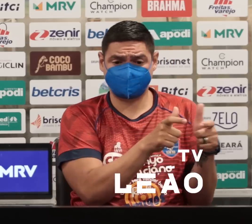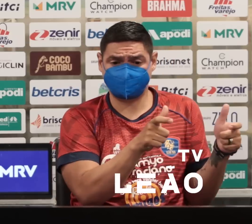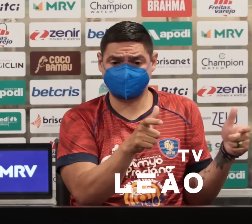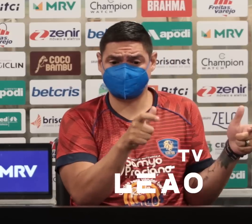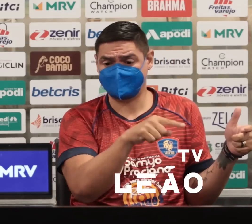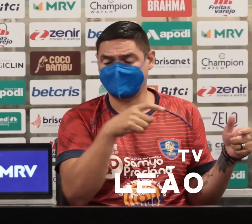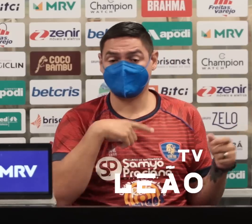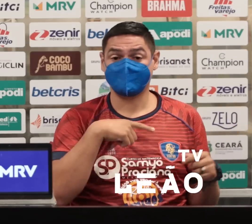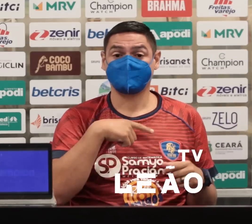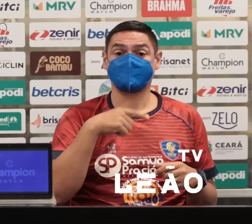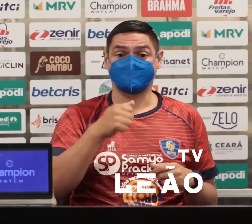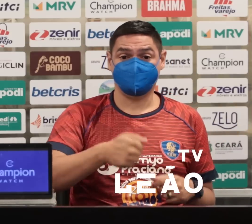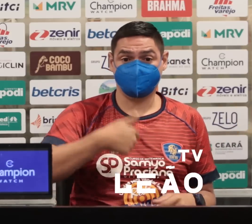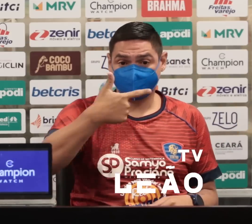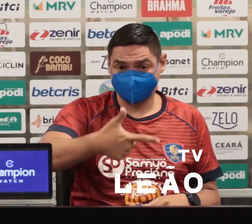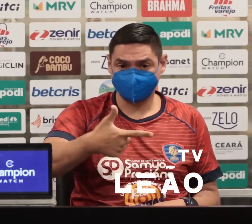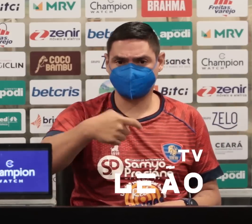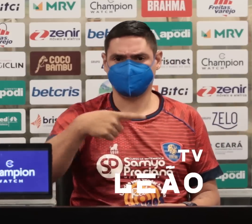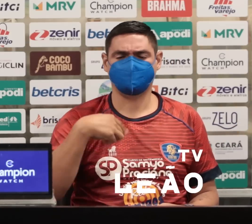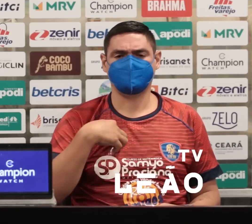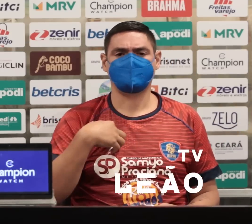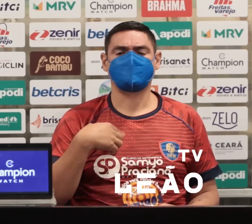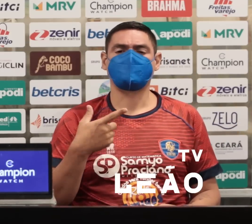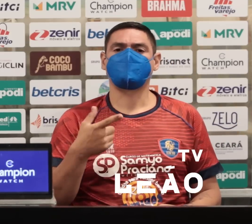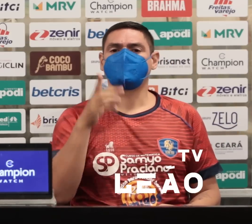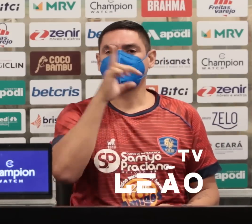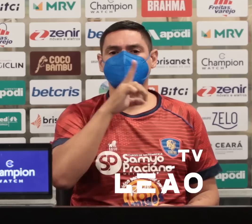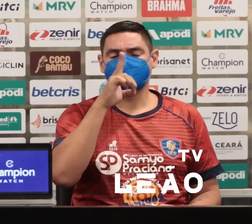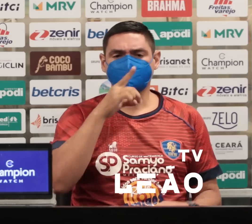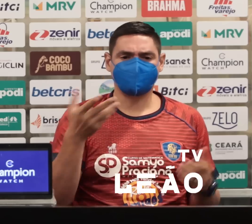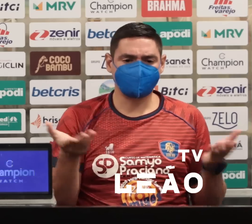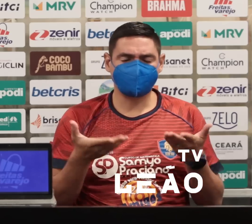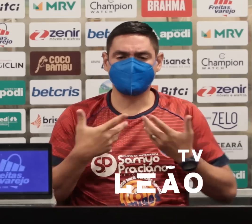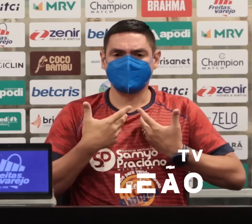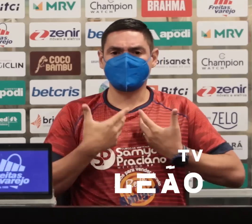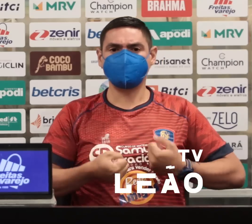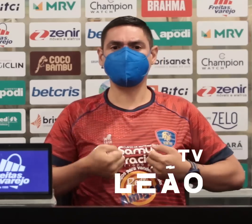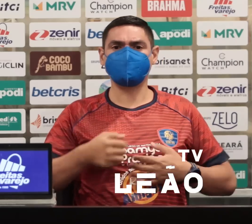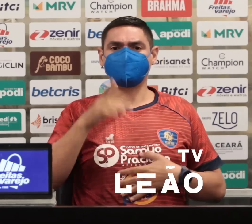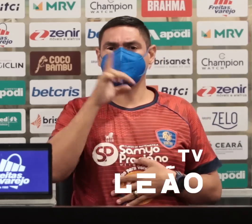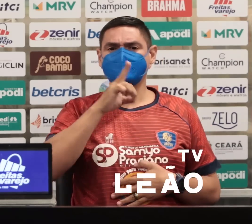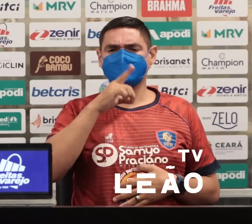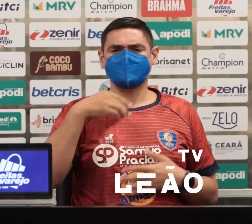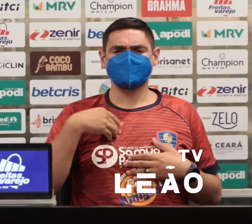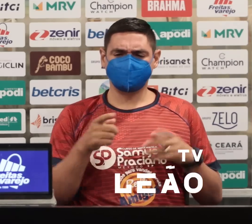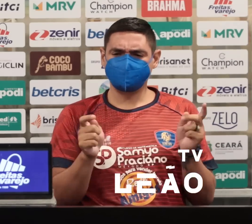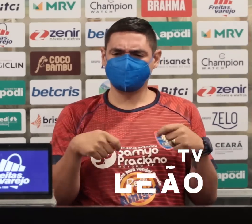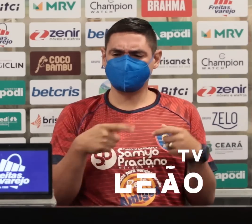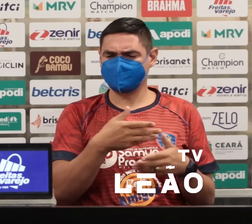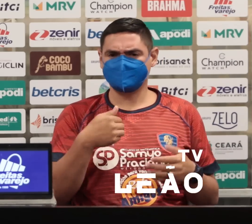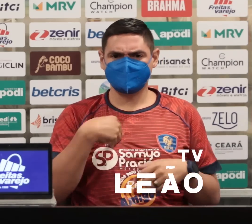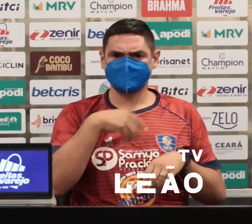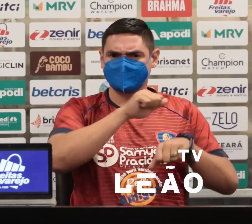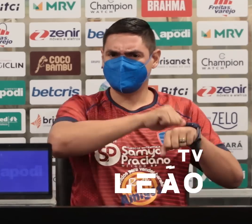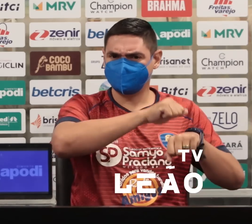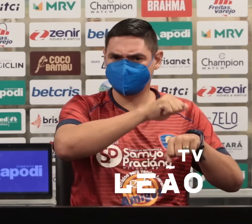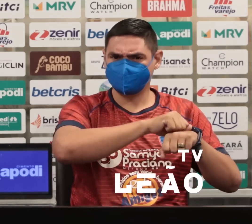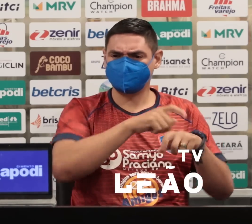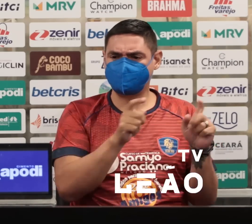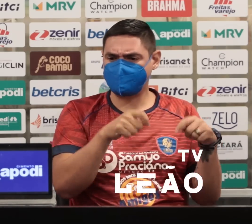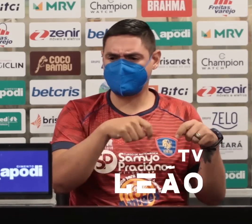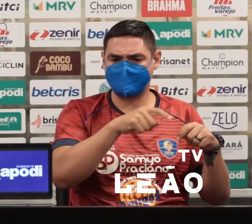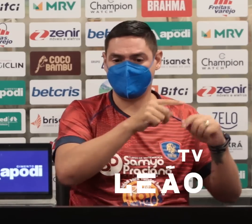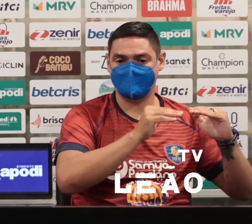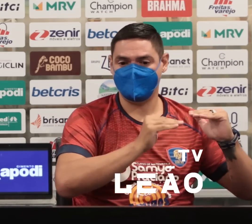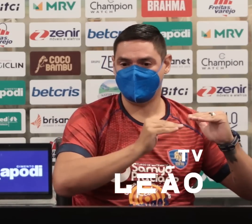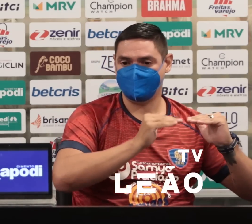primeiro para o segundo jogo. Você acha que, apesar do desgaste gigantesco do Fortaleza, é isso? O Fortaleza pode levar algum tipo de